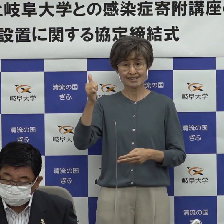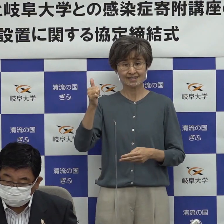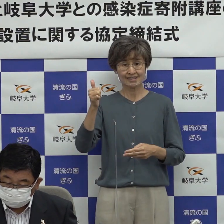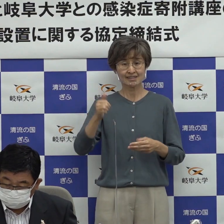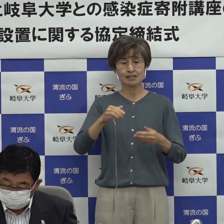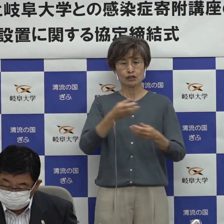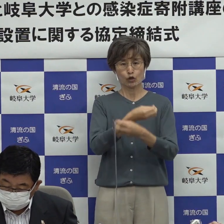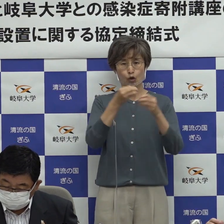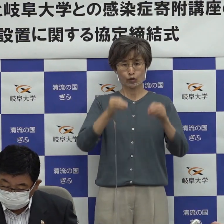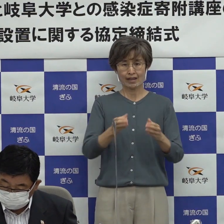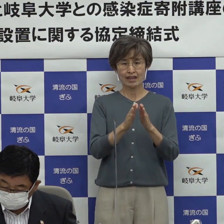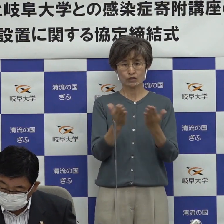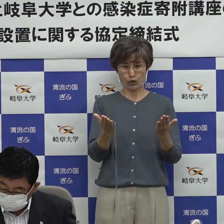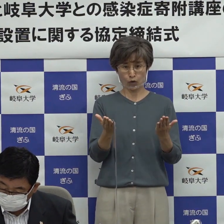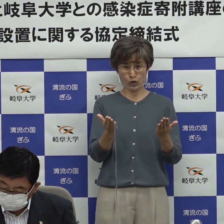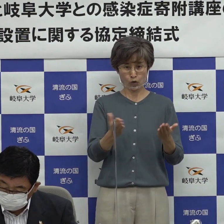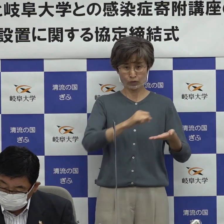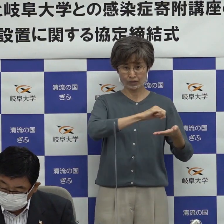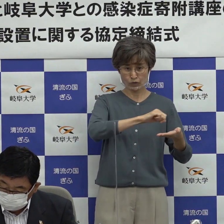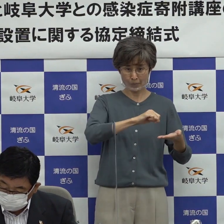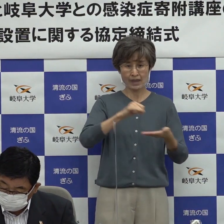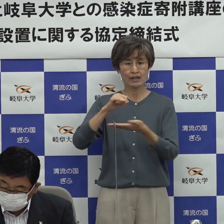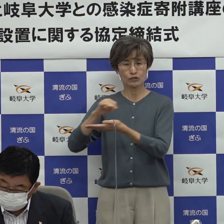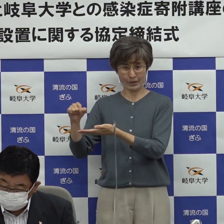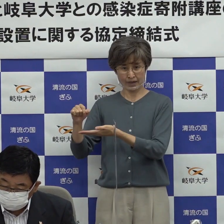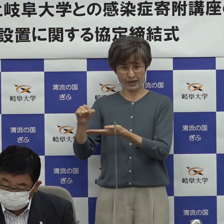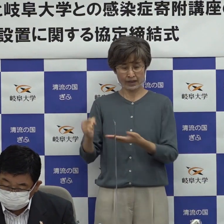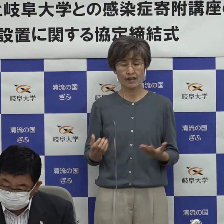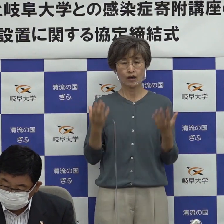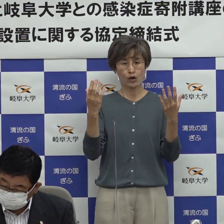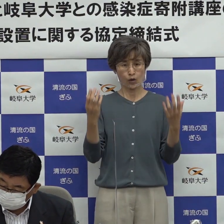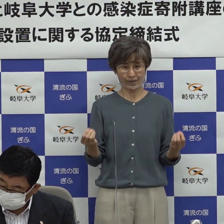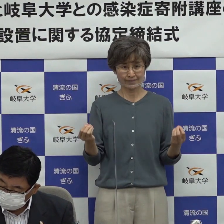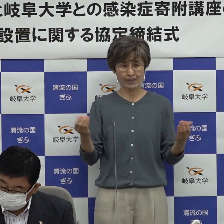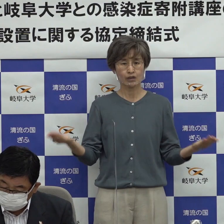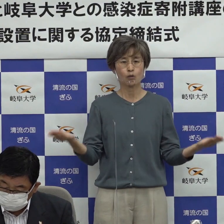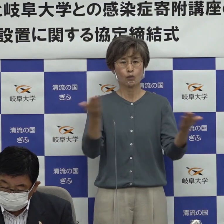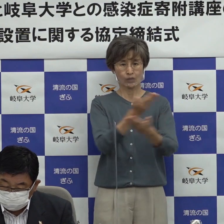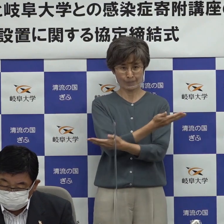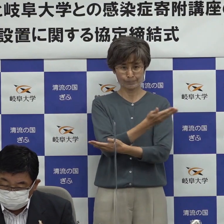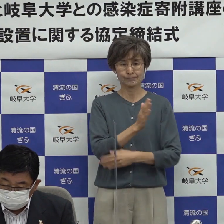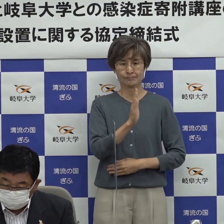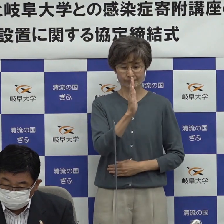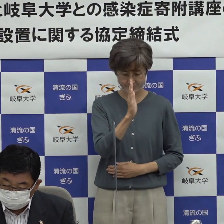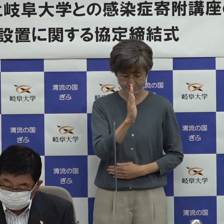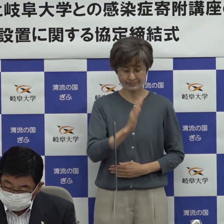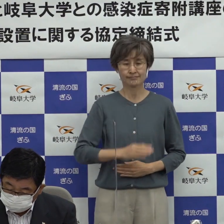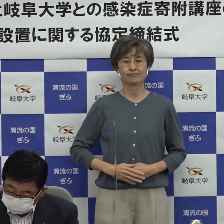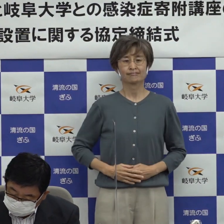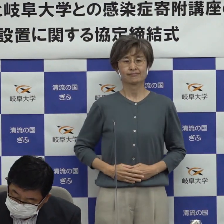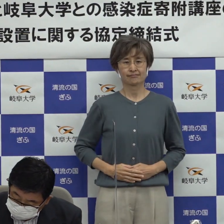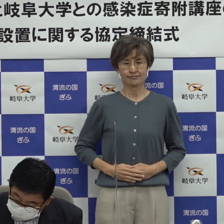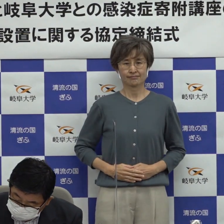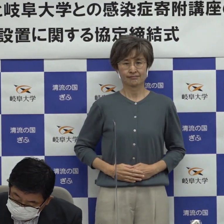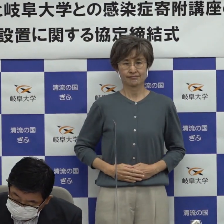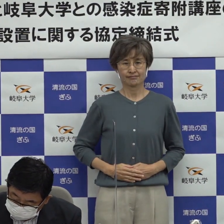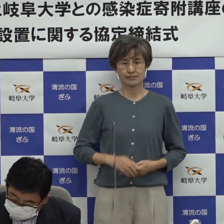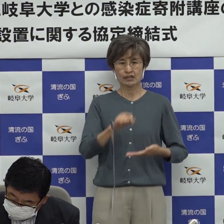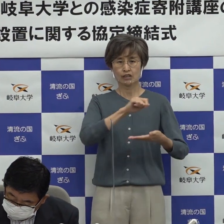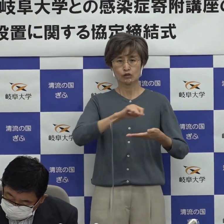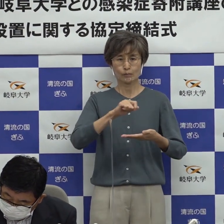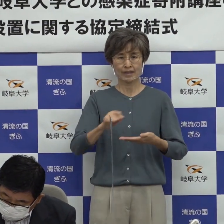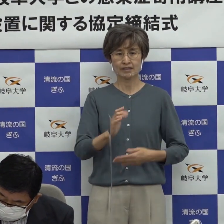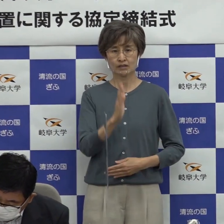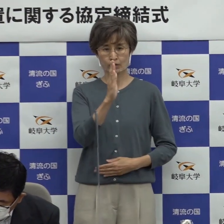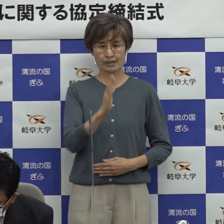定書に署名をしていただき、終わりましたら協定書を交換していただきます。署名をお願いいたします